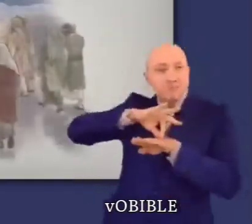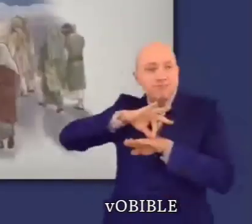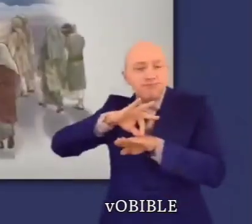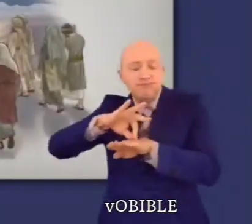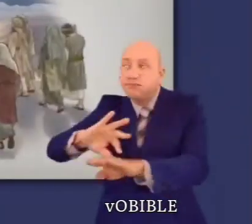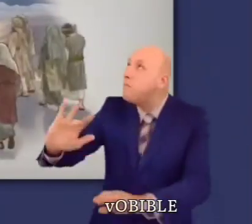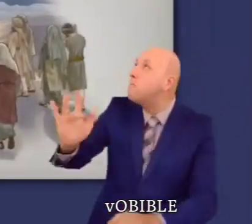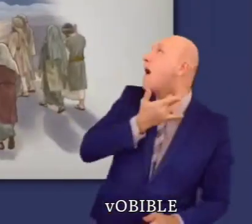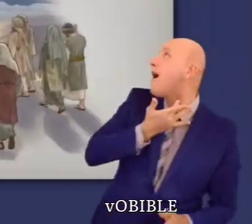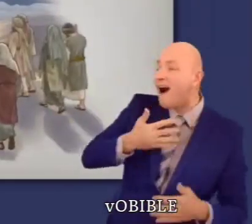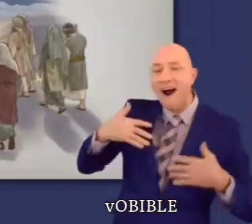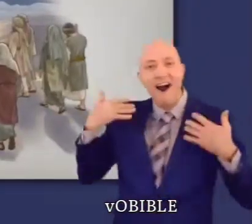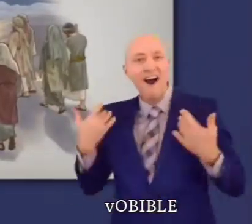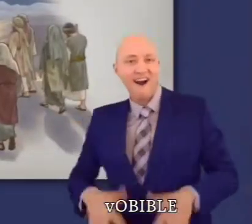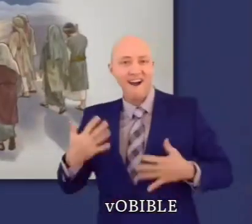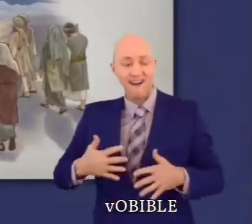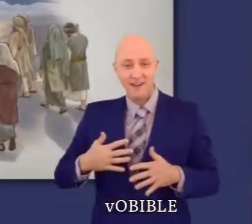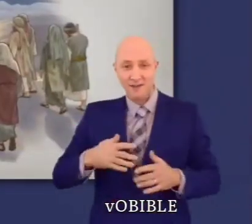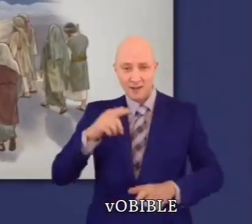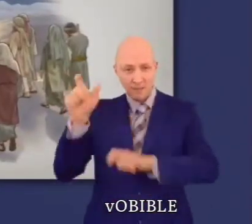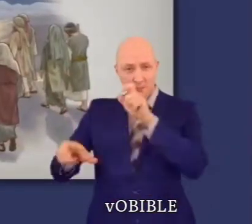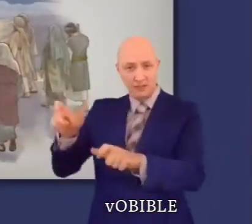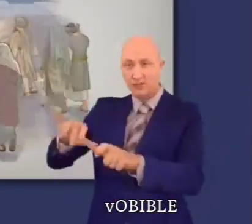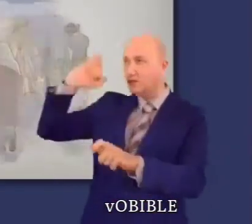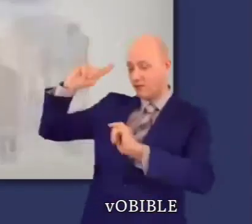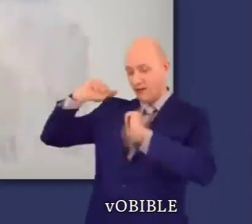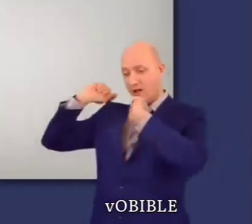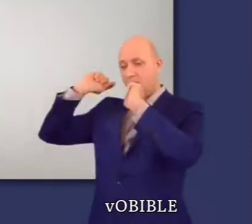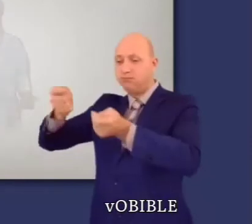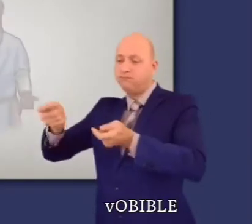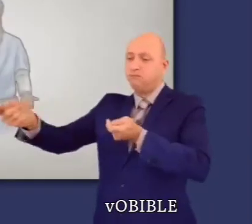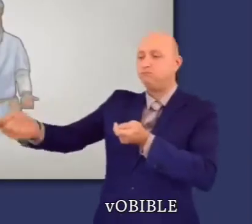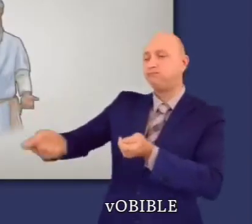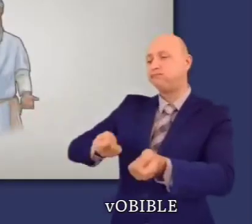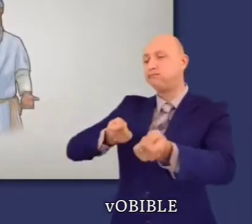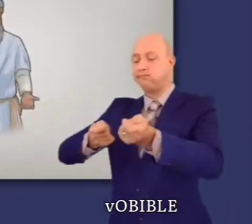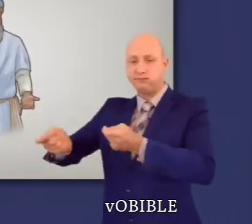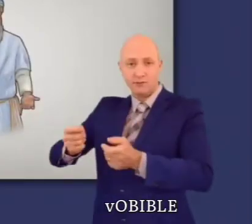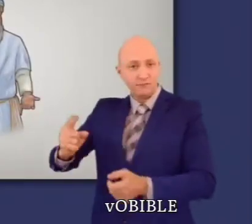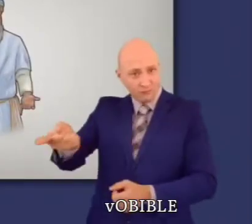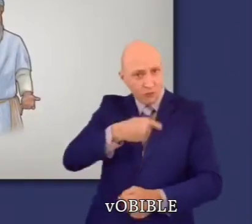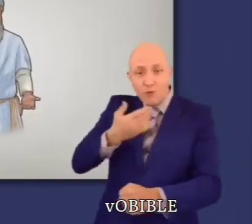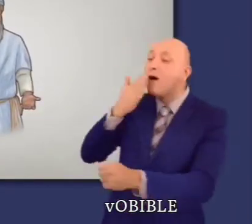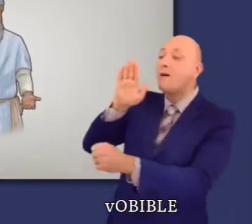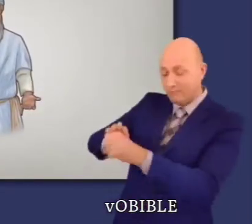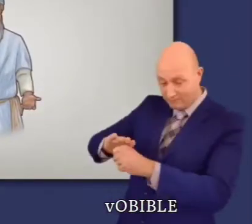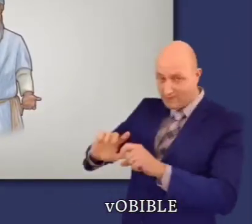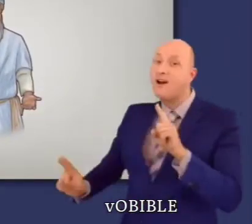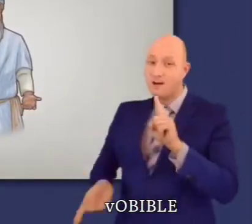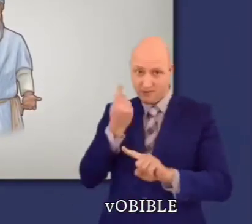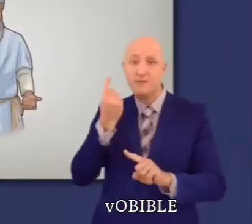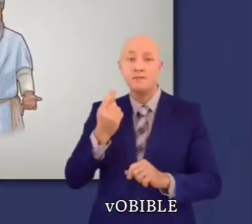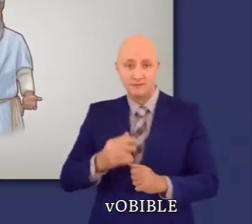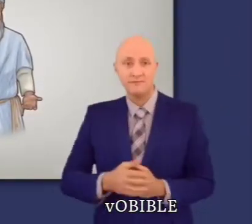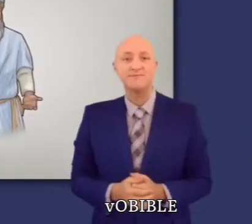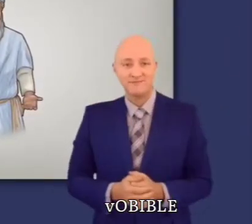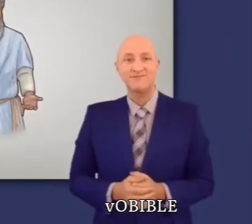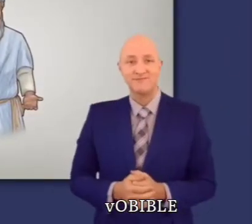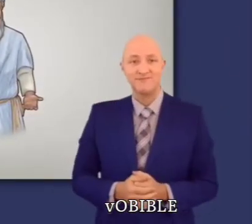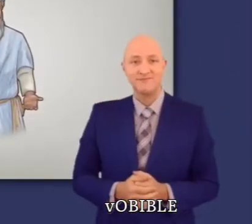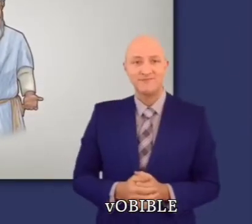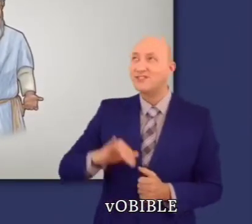Ce livre tire son nom des 2 dénombrements du peuple effectués par Moïse, le premier au mont Sinaï et le deuxième plus tard dans les